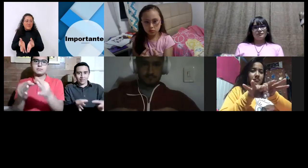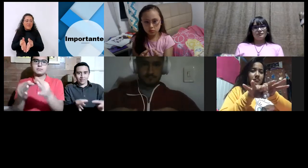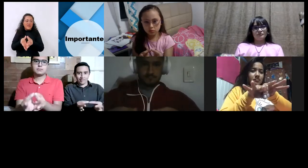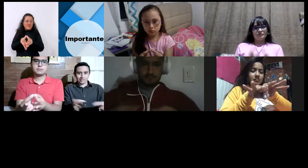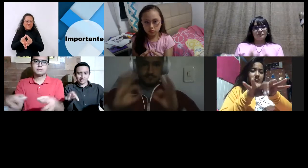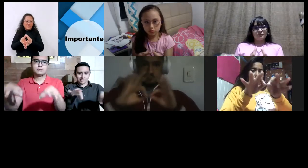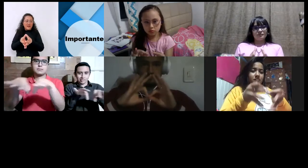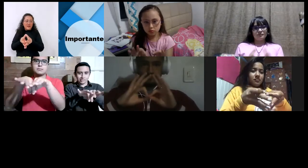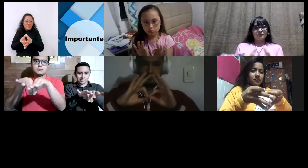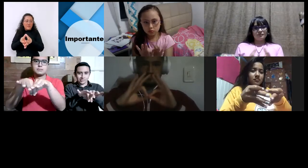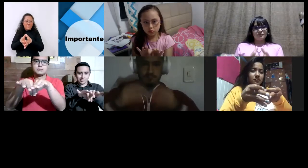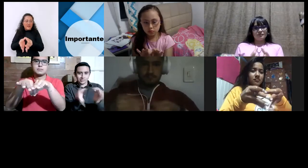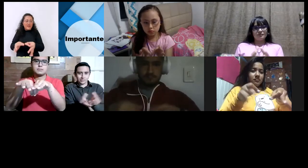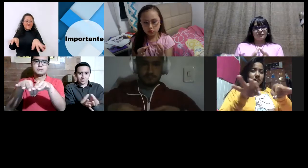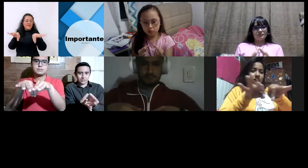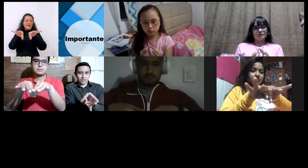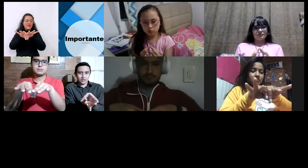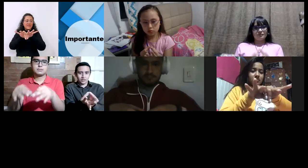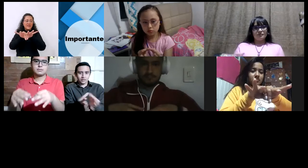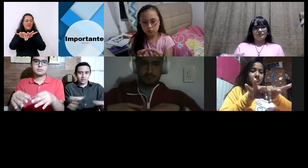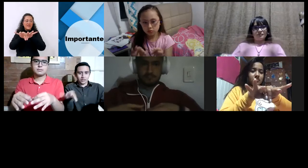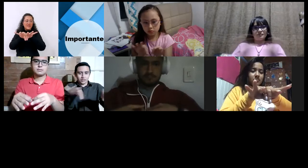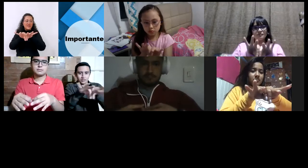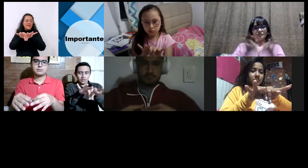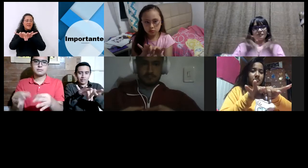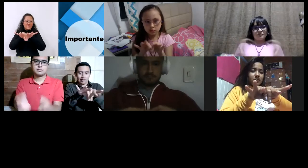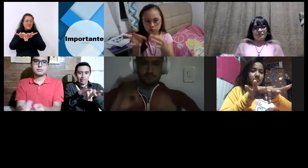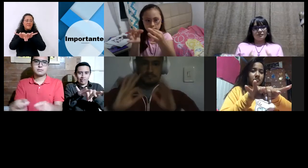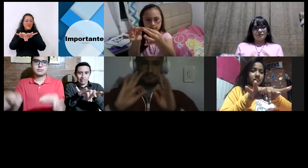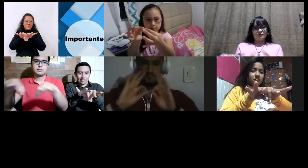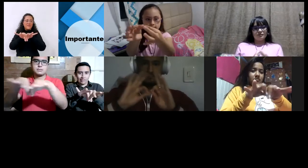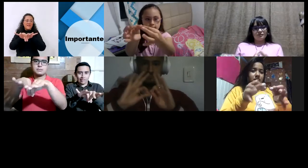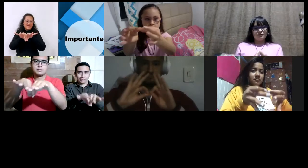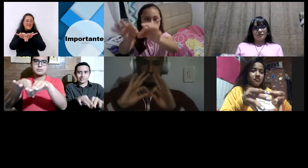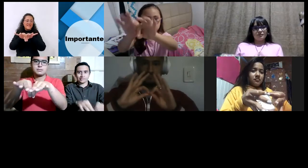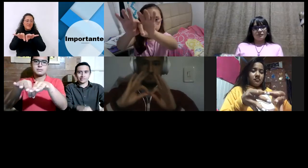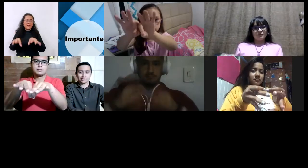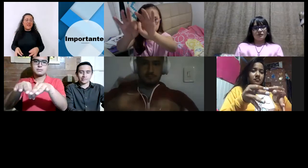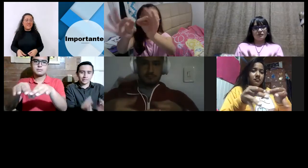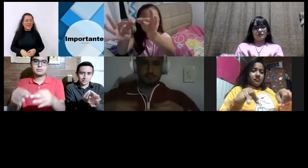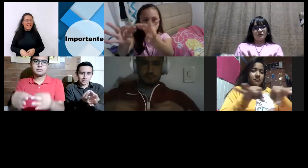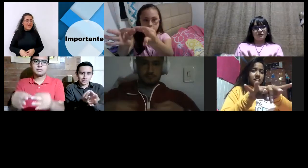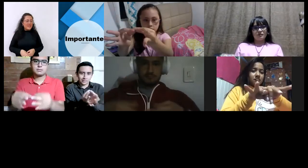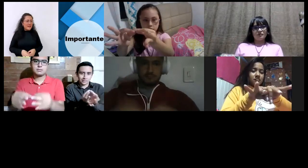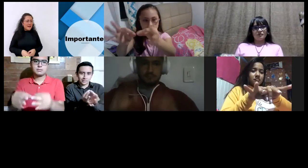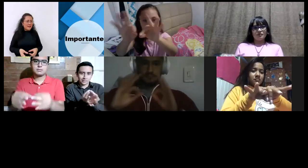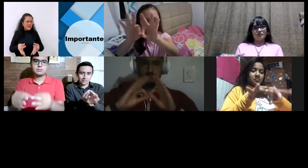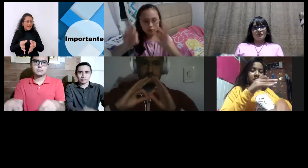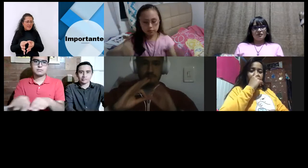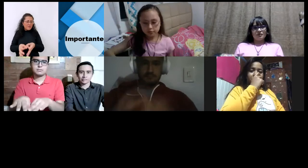De abajo hacia arriba. Muy bien. Esto es importante. Ya, creo que ya vimos la